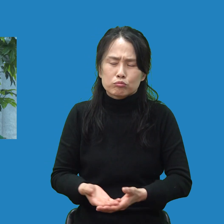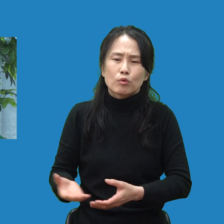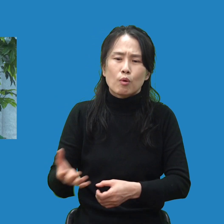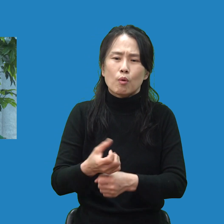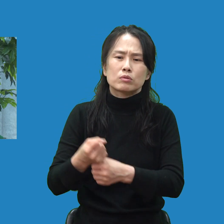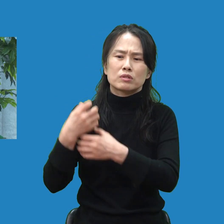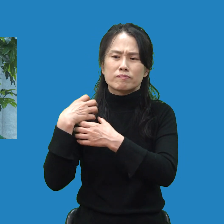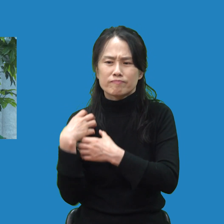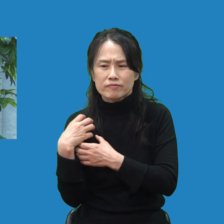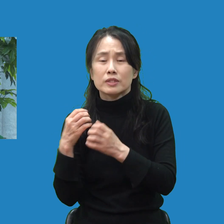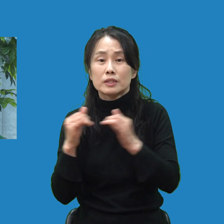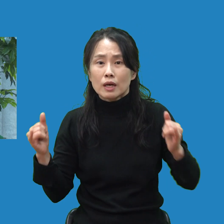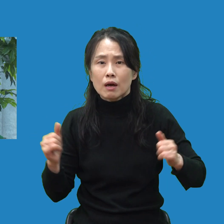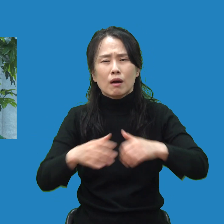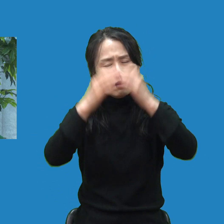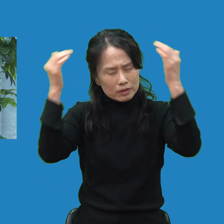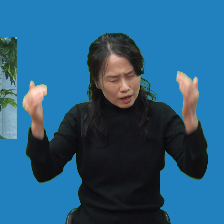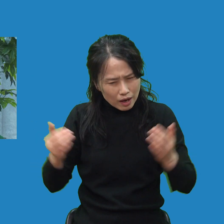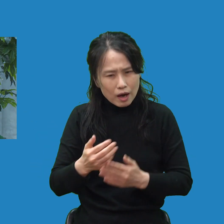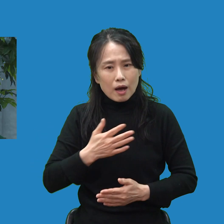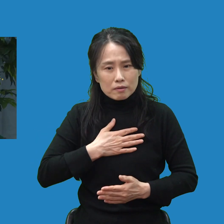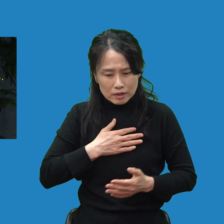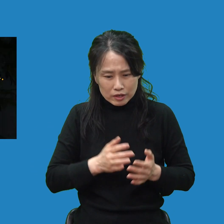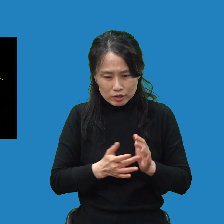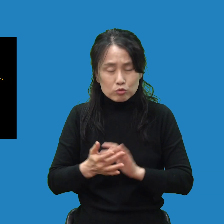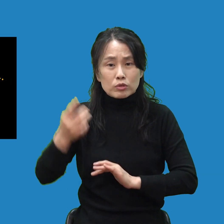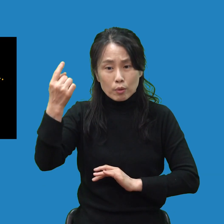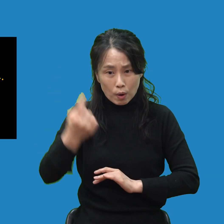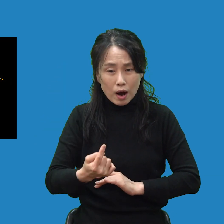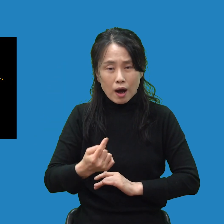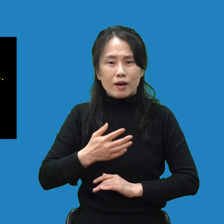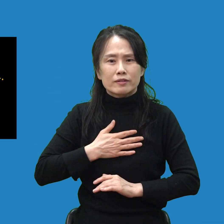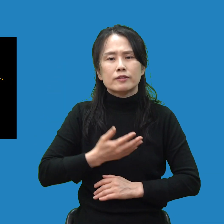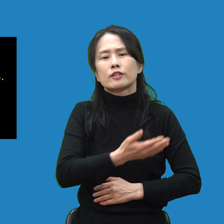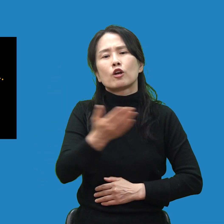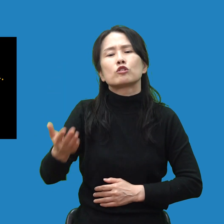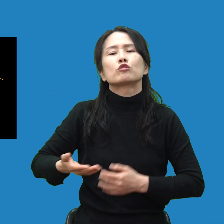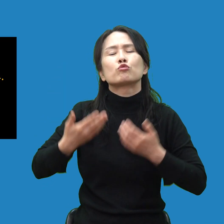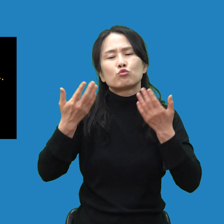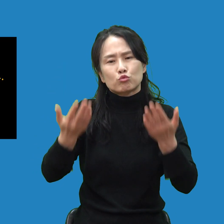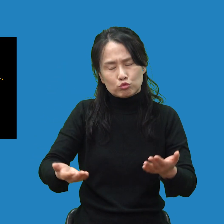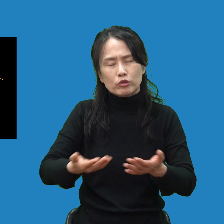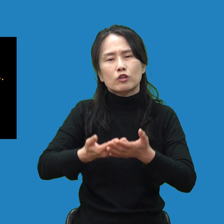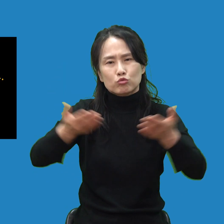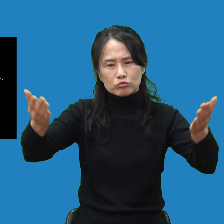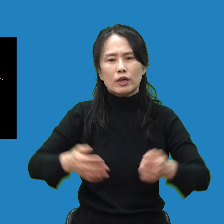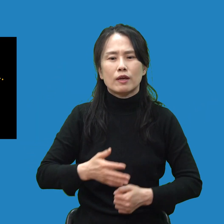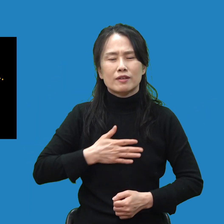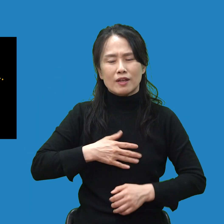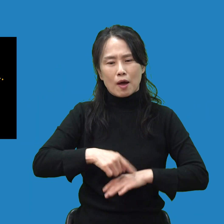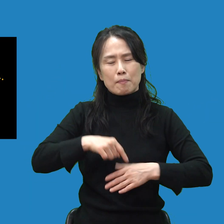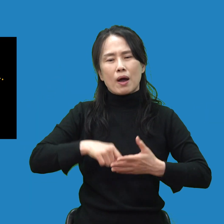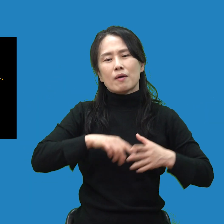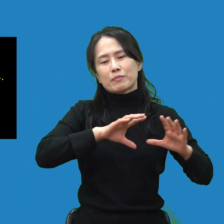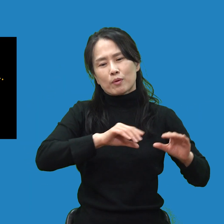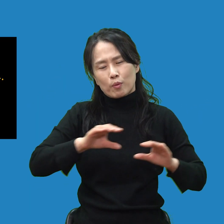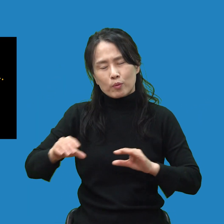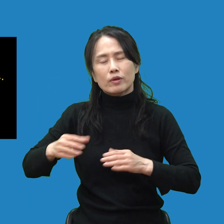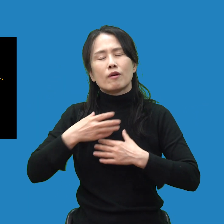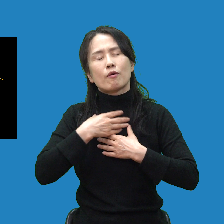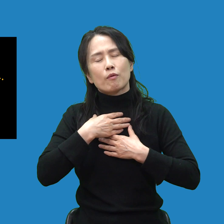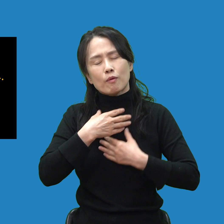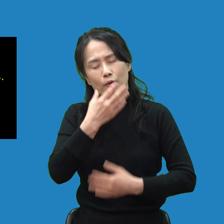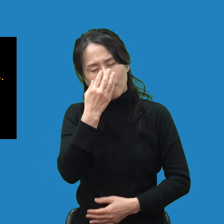자들아 다 내게로 오라. 내가 너희를 쉬게 하리라. 나는 마음이 온유하고